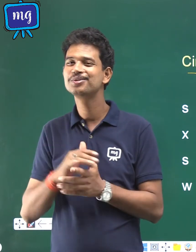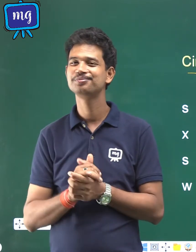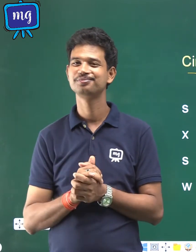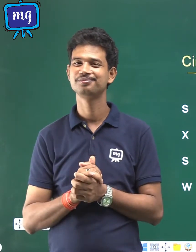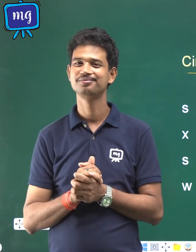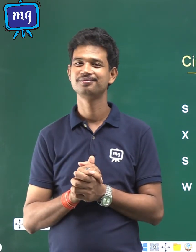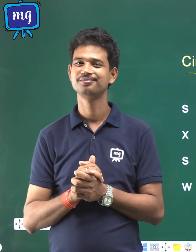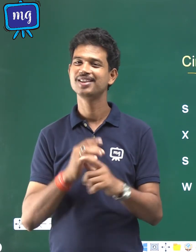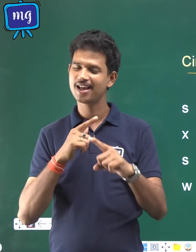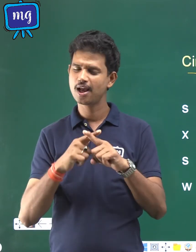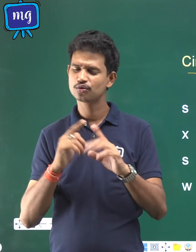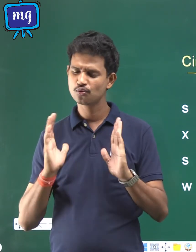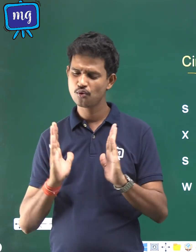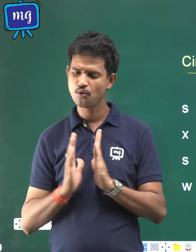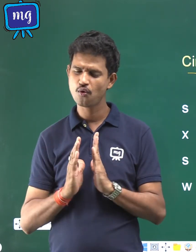स्मॉल x को हम